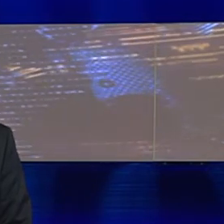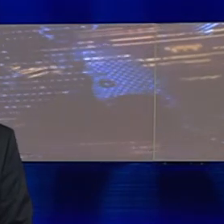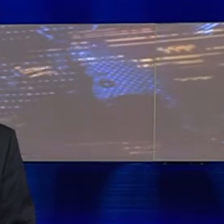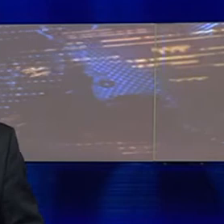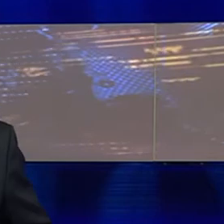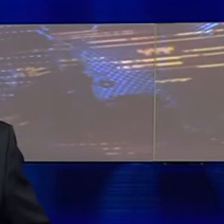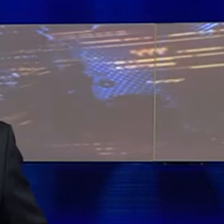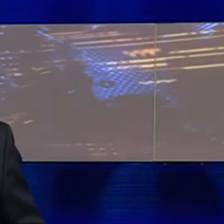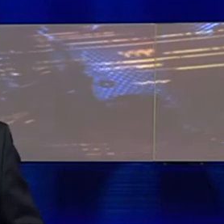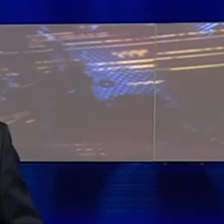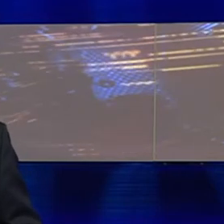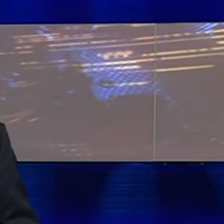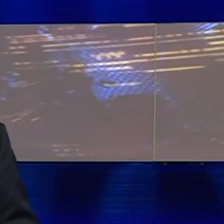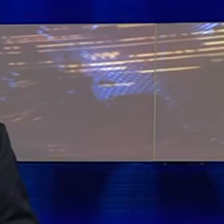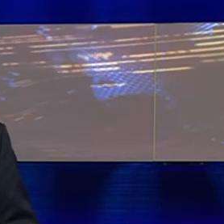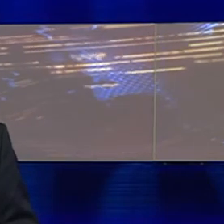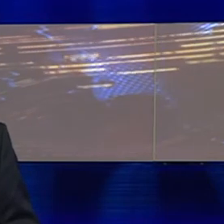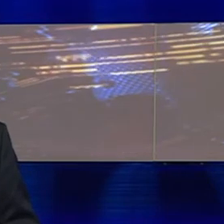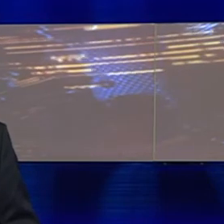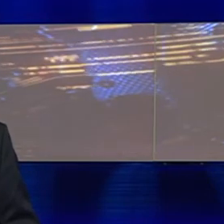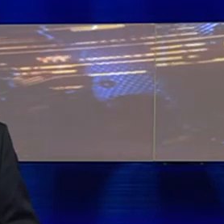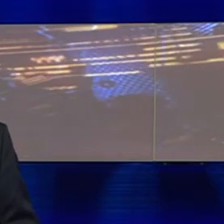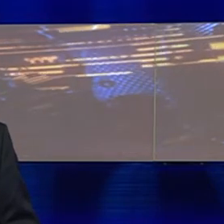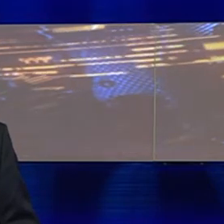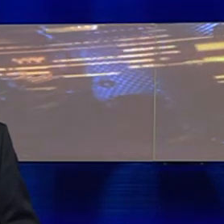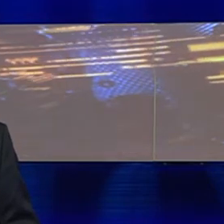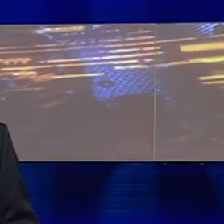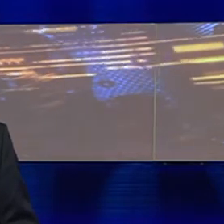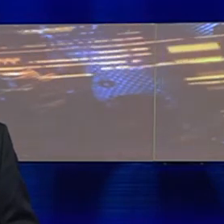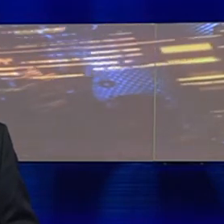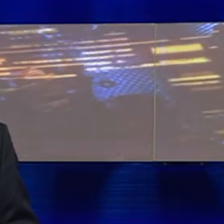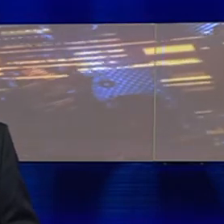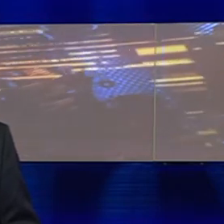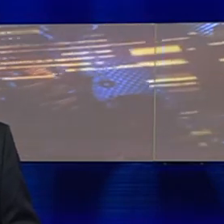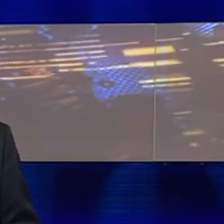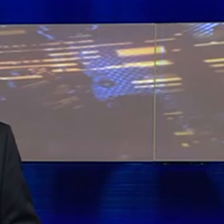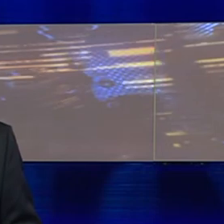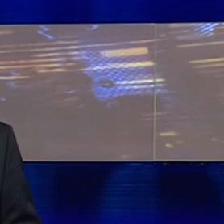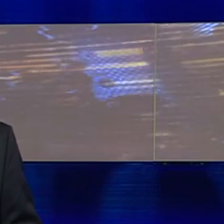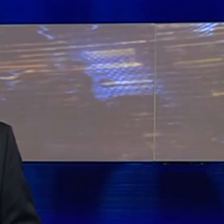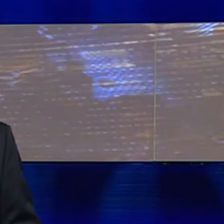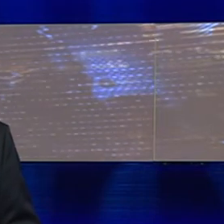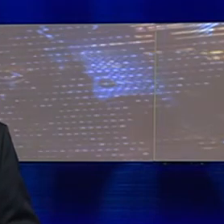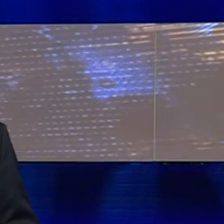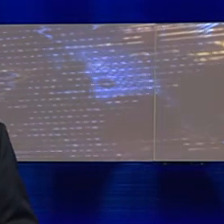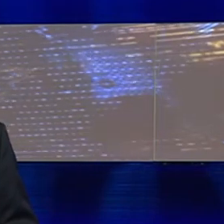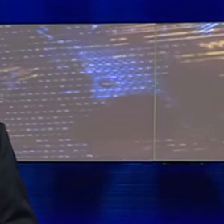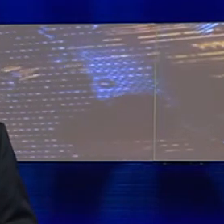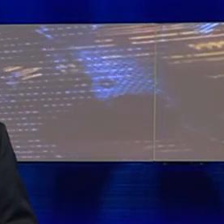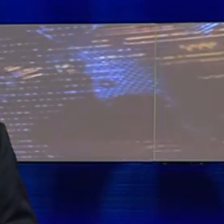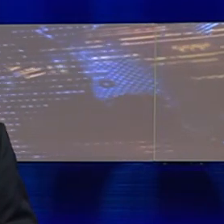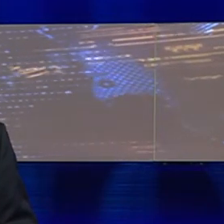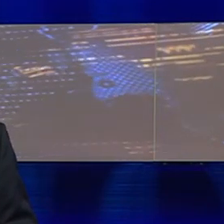Максим Степанов заявив на щоденному брифінгу. Проголосувати на місцевих виборах матимуть змогу і ті громадяни, які будуть